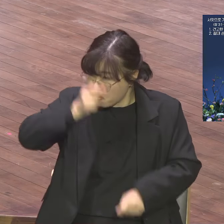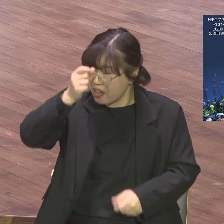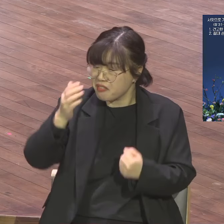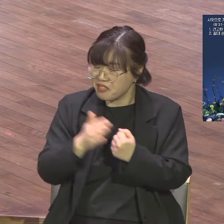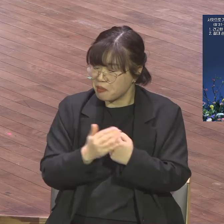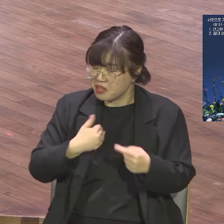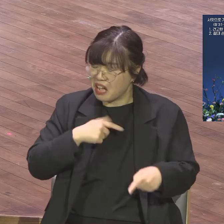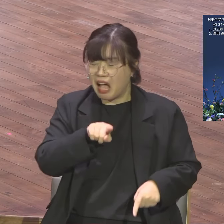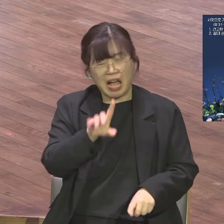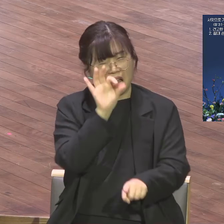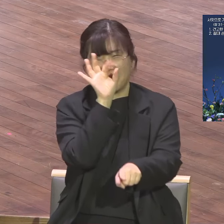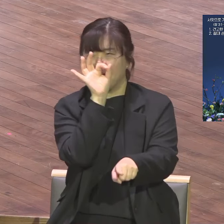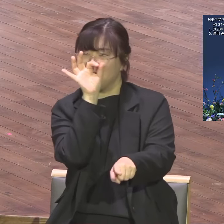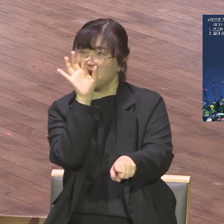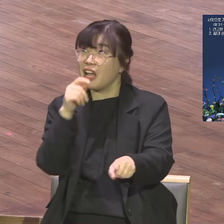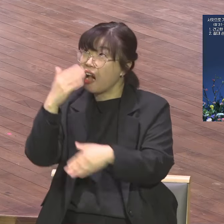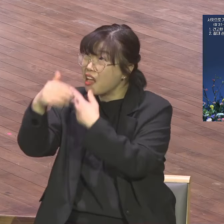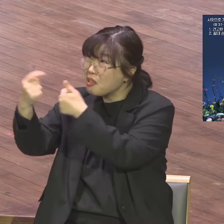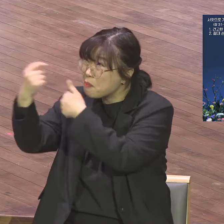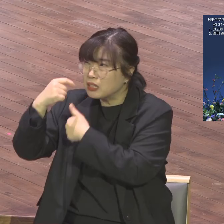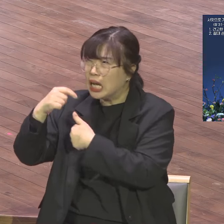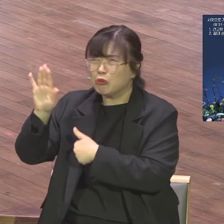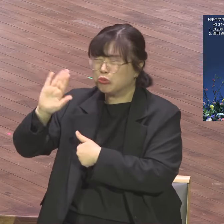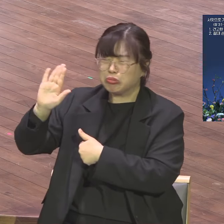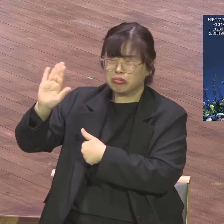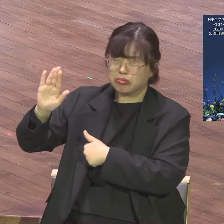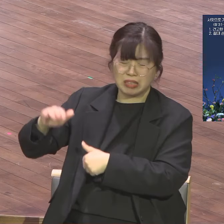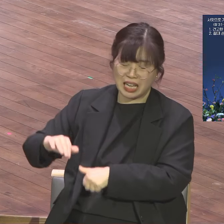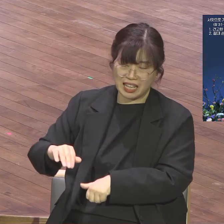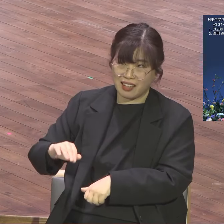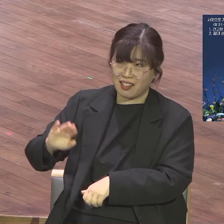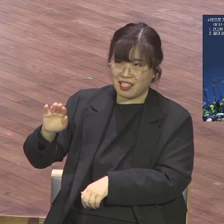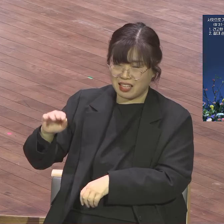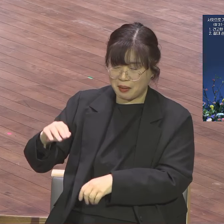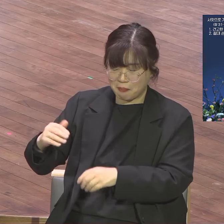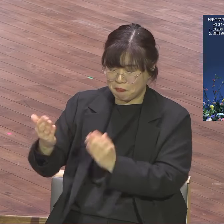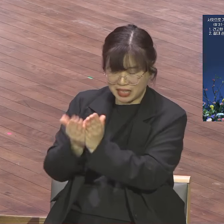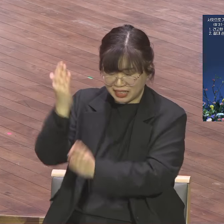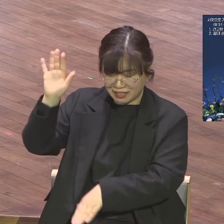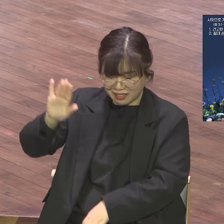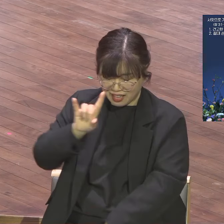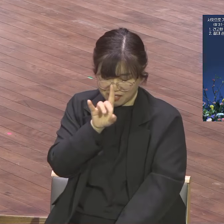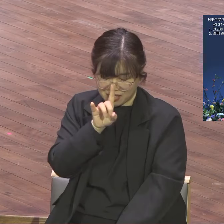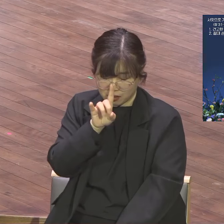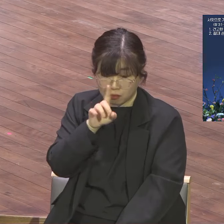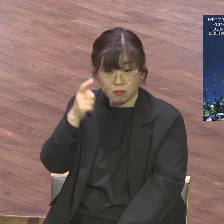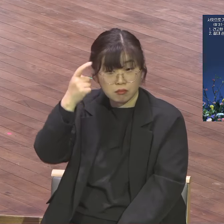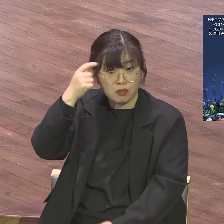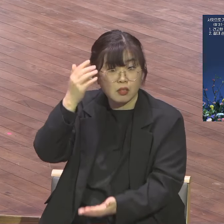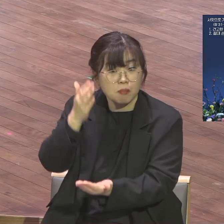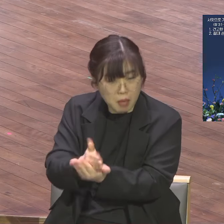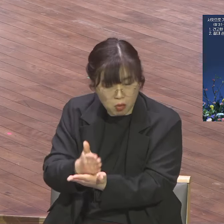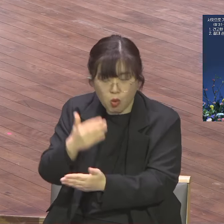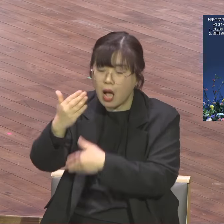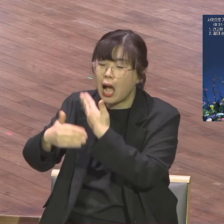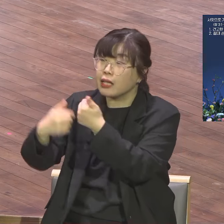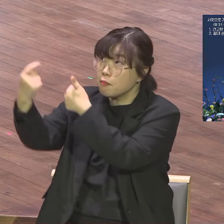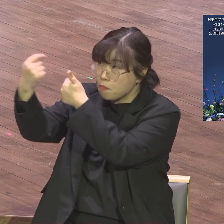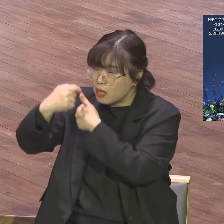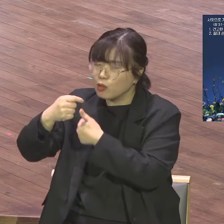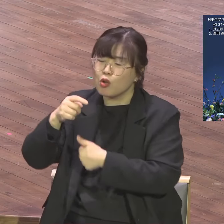말씀하십니까? 순종하고. 뭐 고집이 셉니까? 뭐 주장을 할 거 뭐 있어요? 절대 죽고 믿음